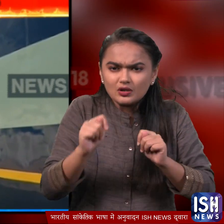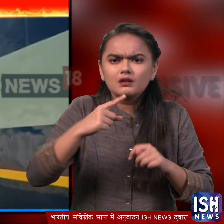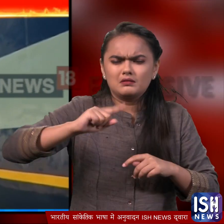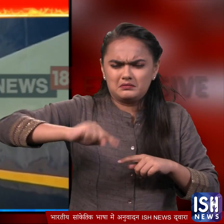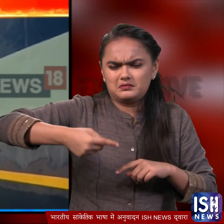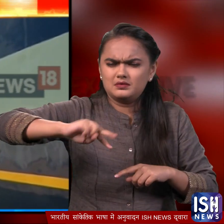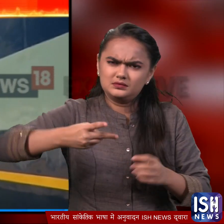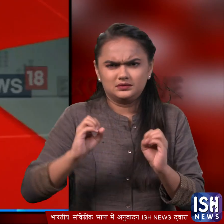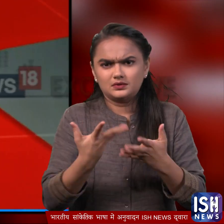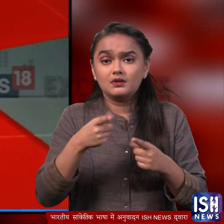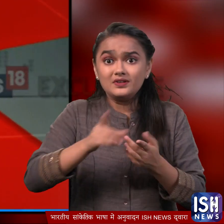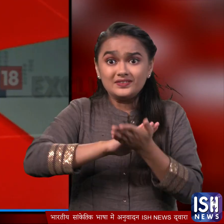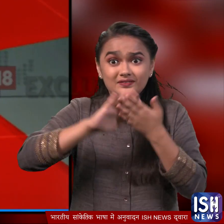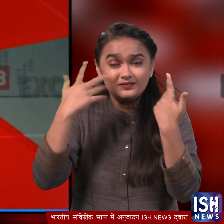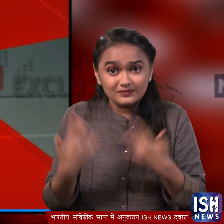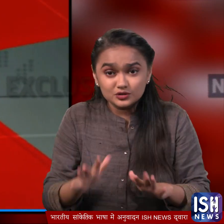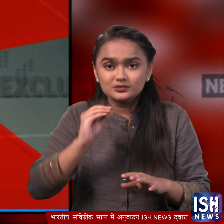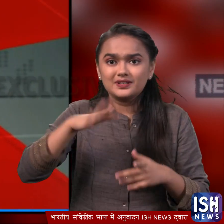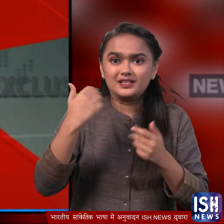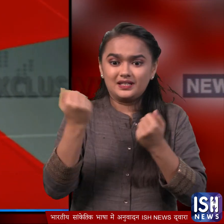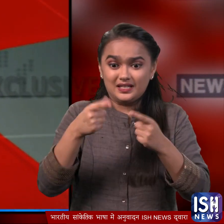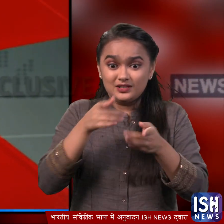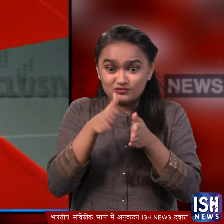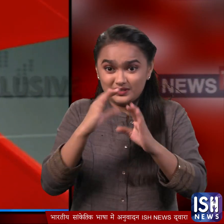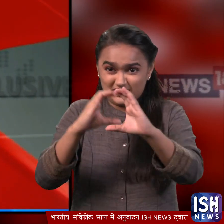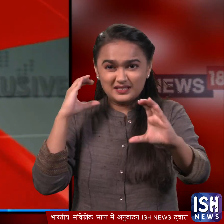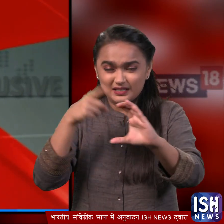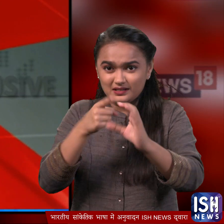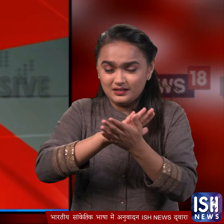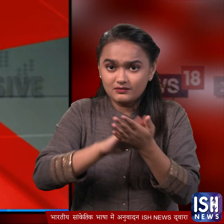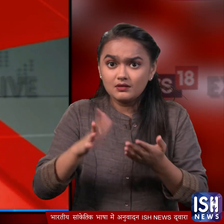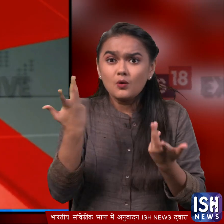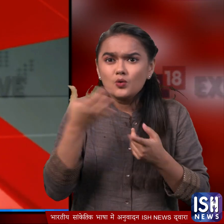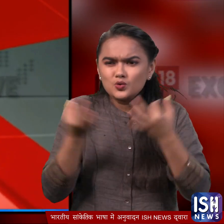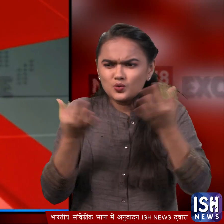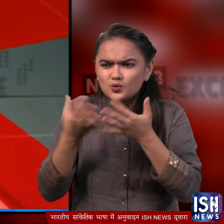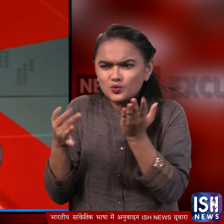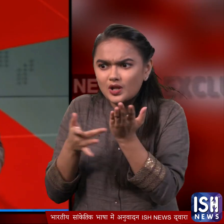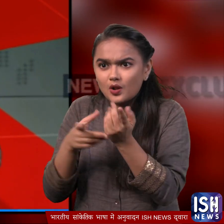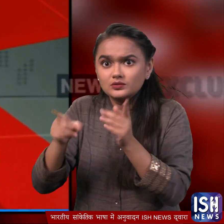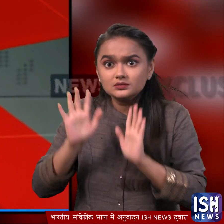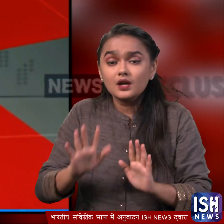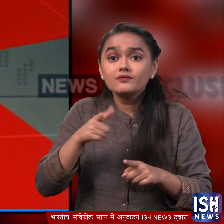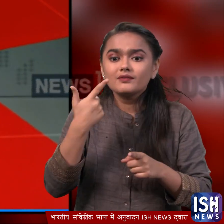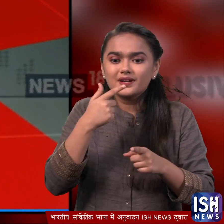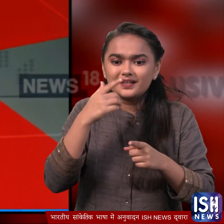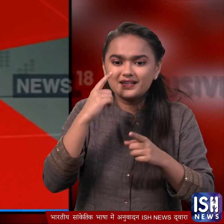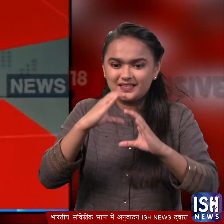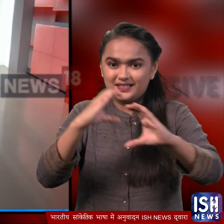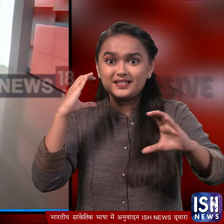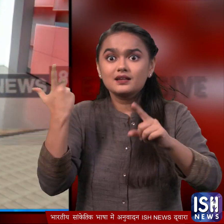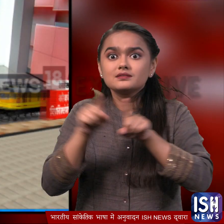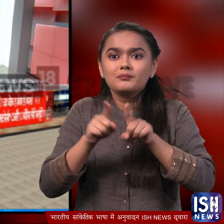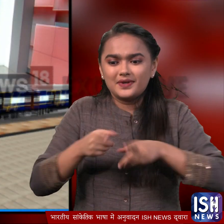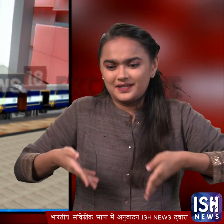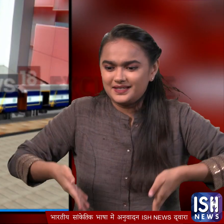में शुरू हो जाएगा और इसके पूरा होते ही इस कोच को गाड़ियों की ढुलाई के लिए इस्तेमाल में लेना शुरू कर दिया जाएगा, क्योंकि कई तकनीकी खूबियों से लैस इस कोच में